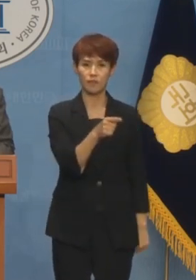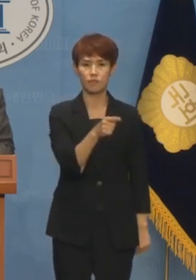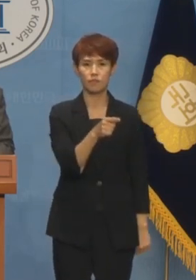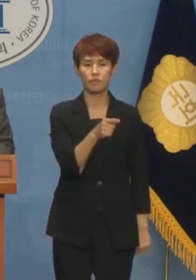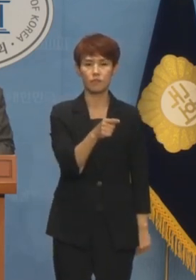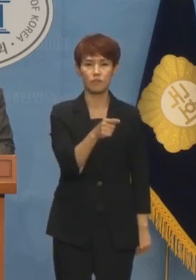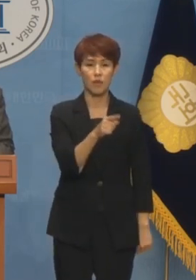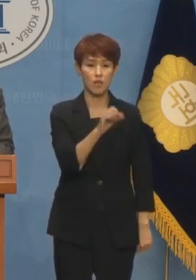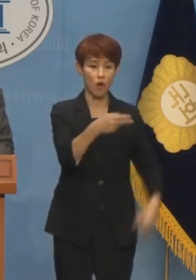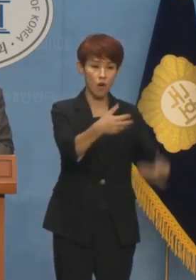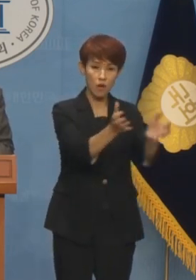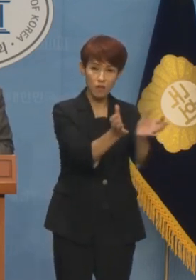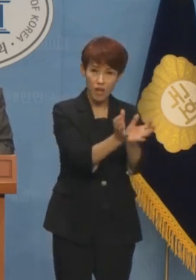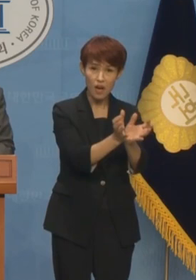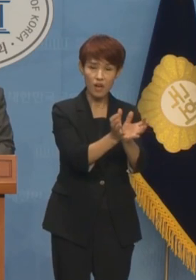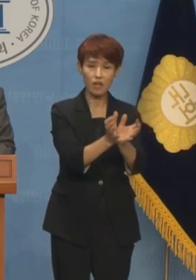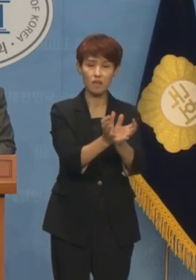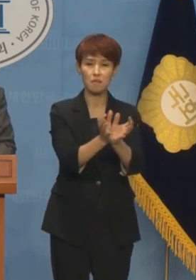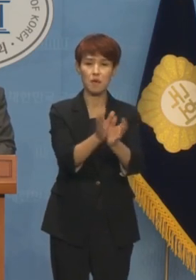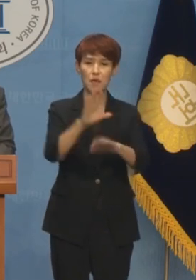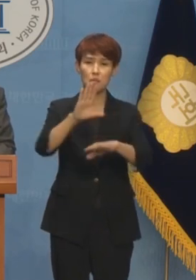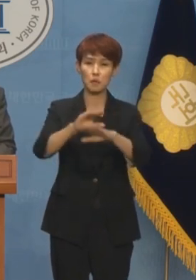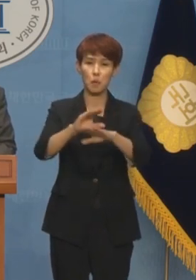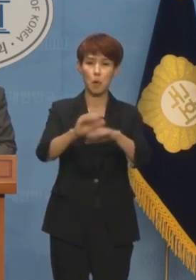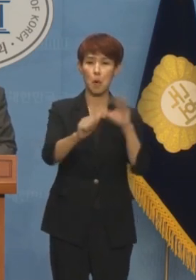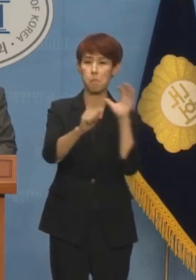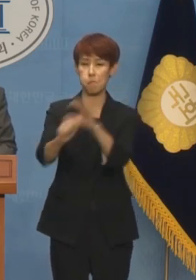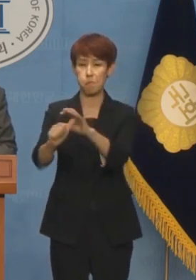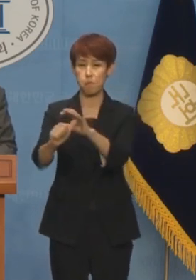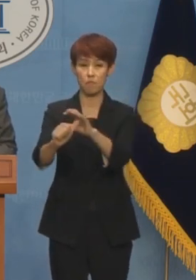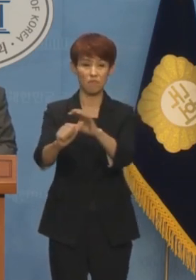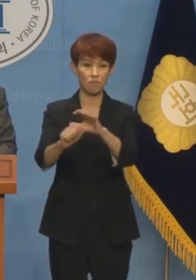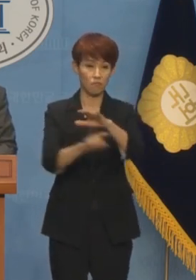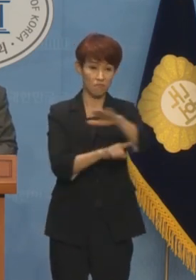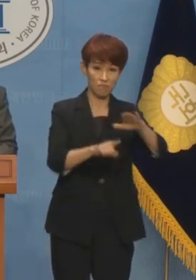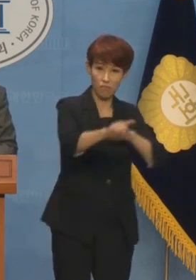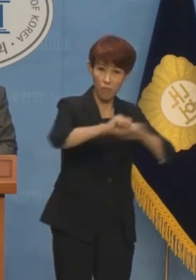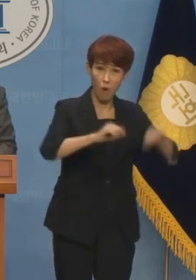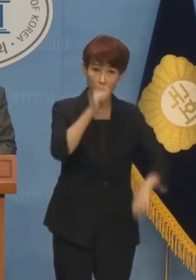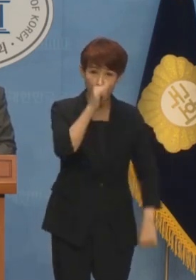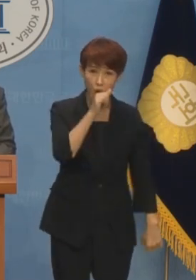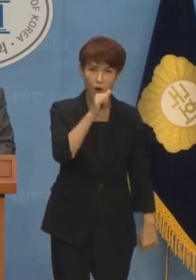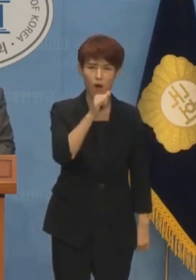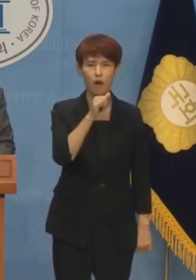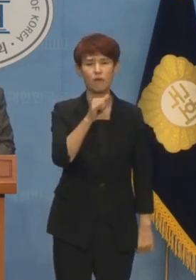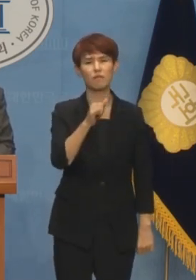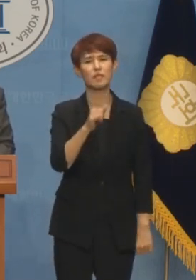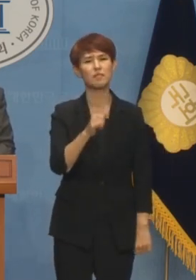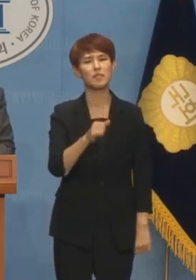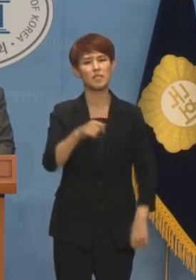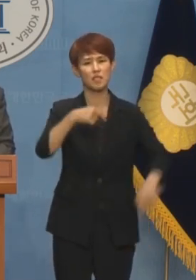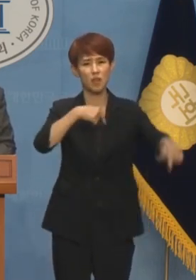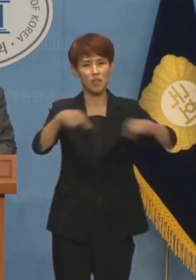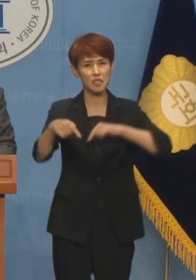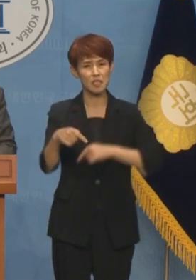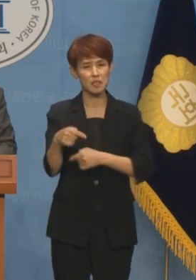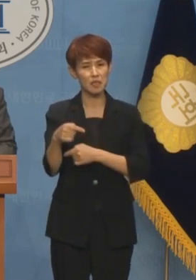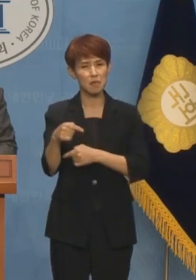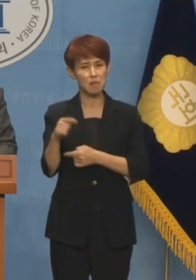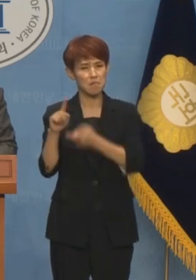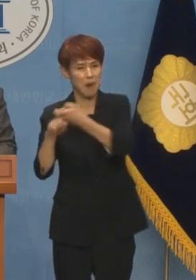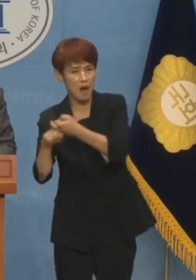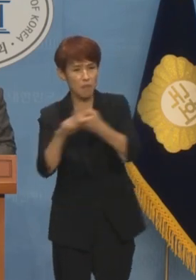정부 여당의 언론 길들이기 행동대장 노릇을 자임하고 있으면서 대체 누구더러 정치적으로